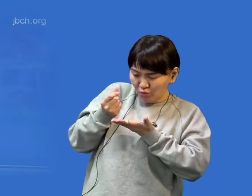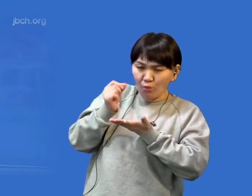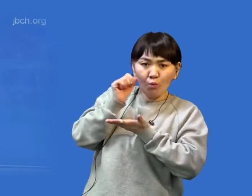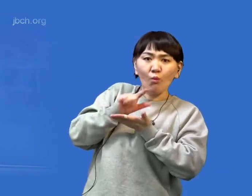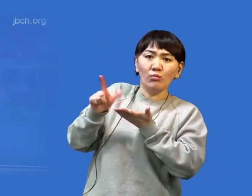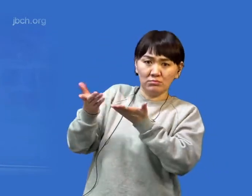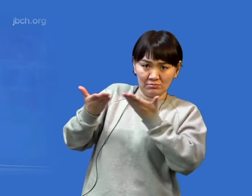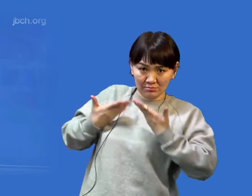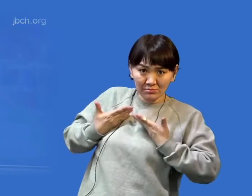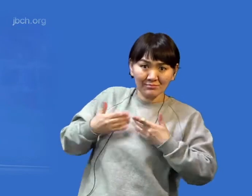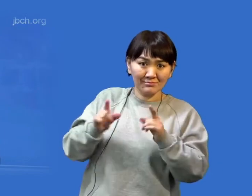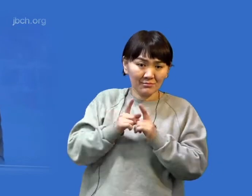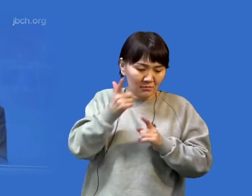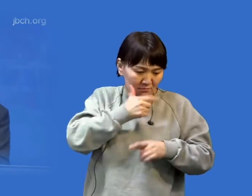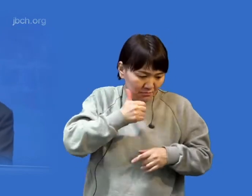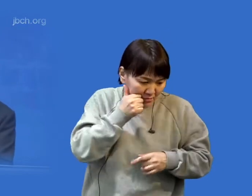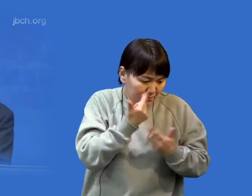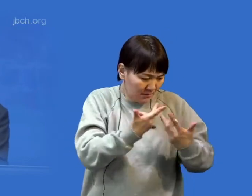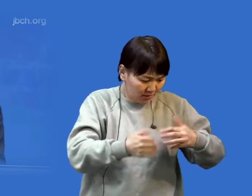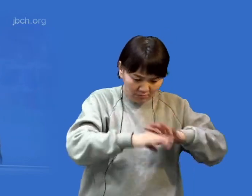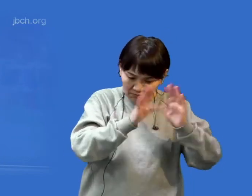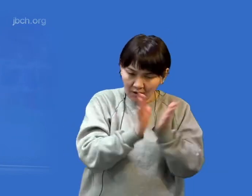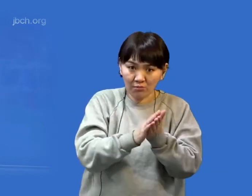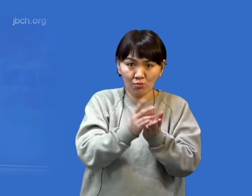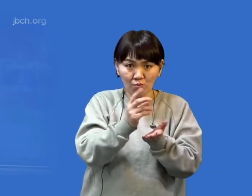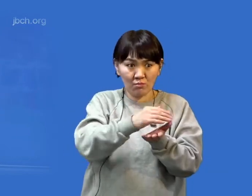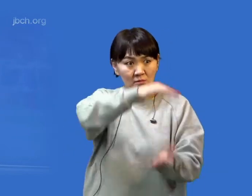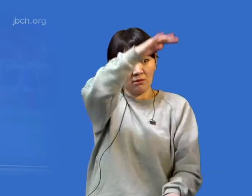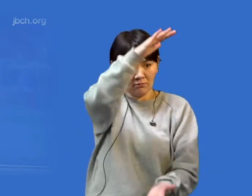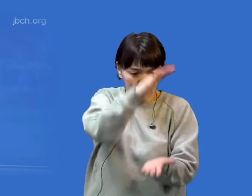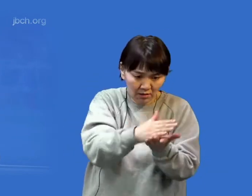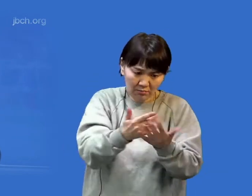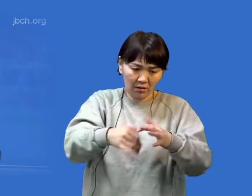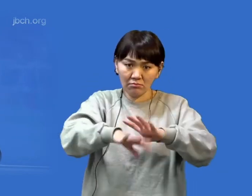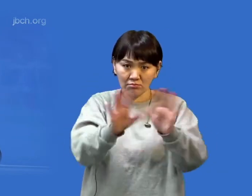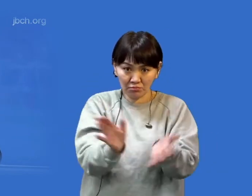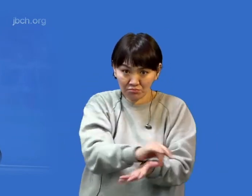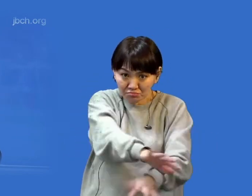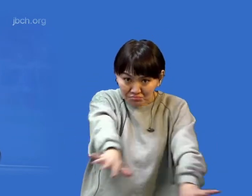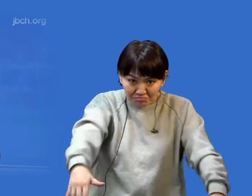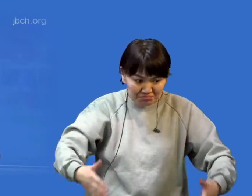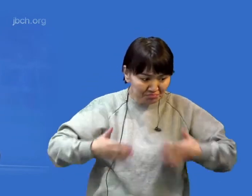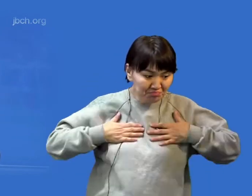мэнд надад байгаа эд хөрөнгө ихч бай, багч бай. Энэ чинь эзнийх байхгүй, минийх биш.